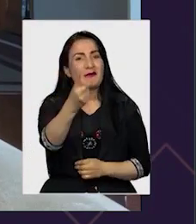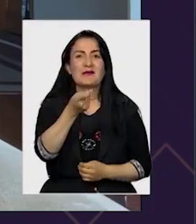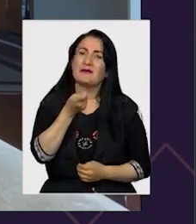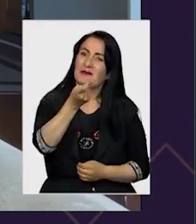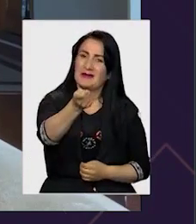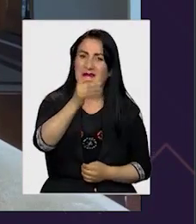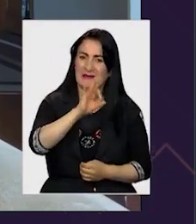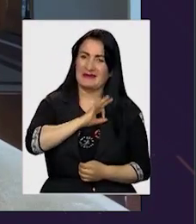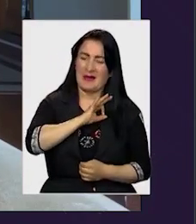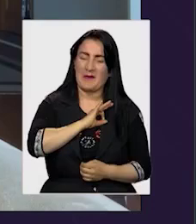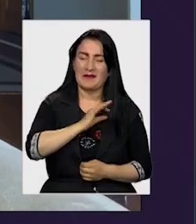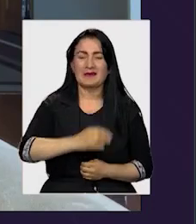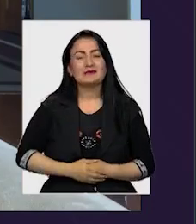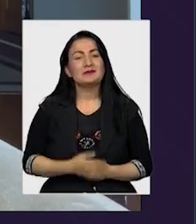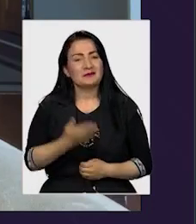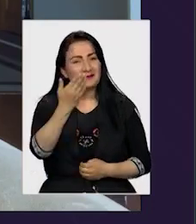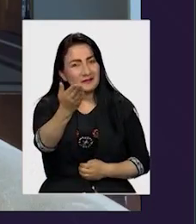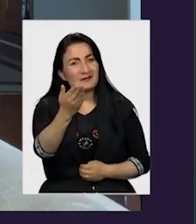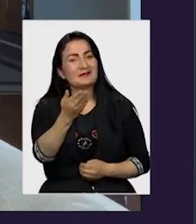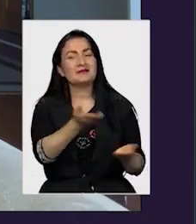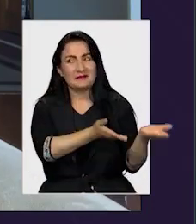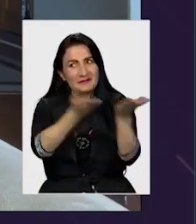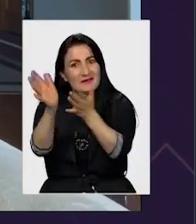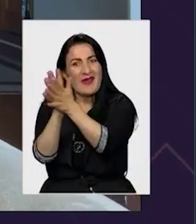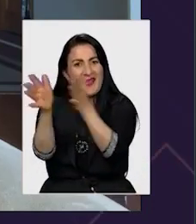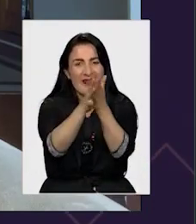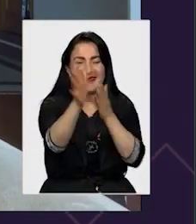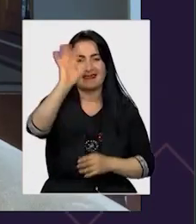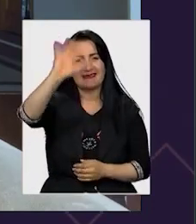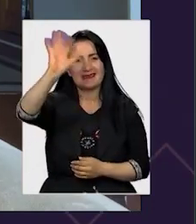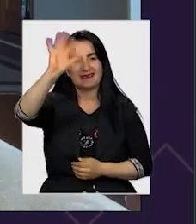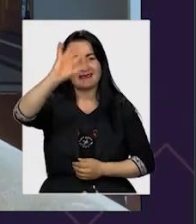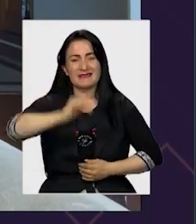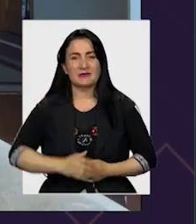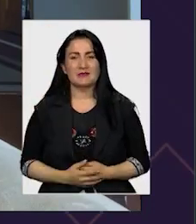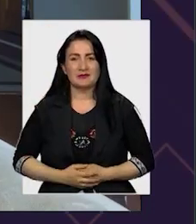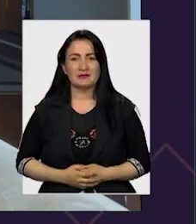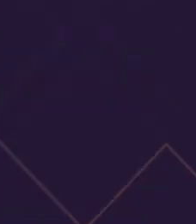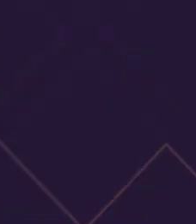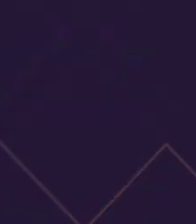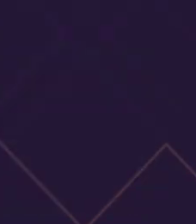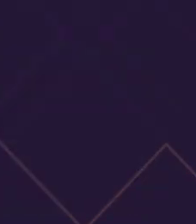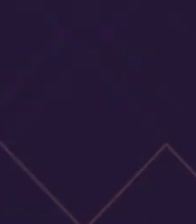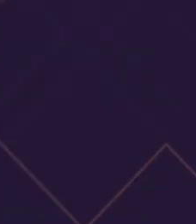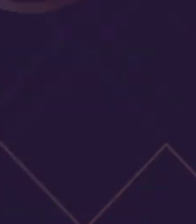digitales. Nos vemos el próximo sábado y por supuesto no olviden pasar la voz. Chao, chao.